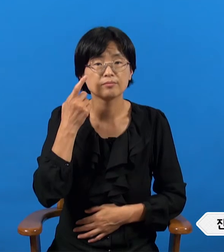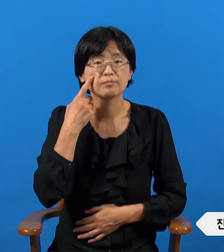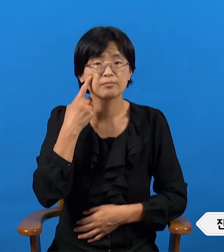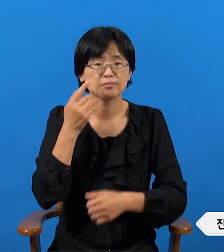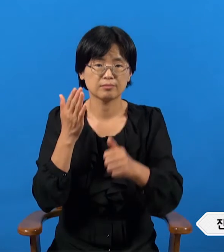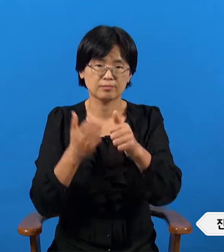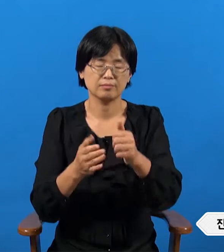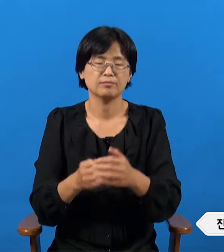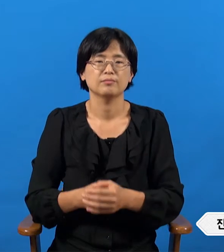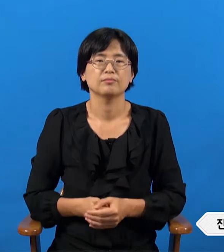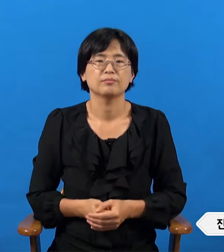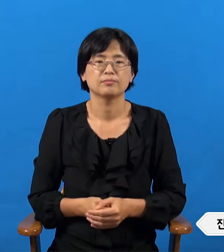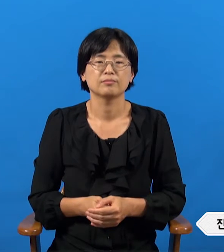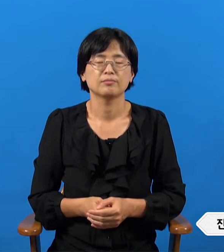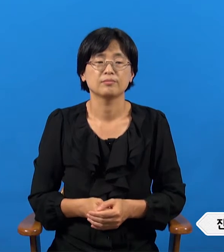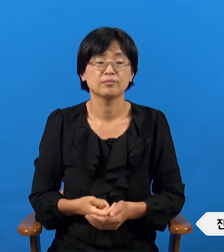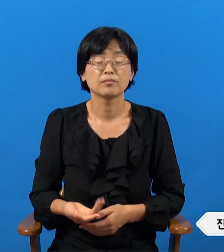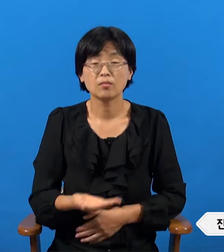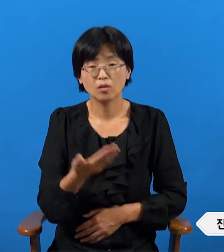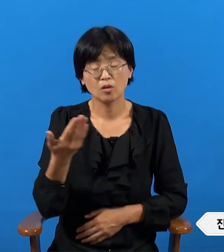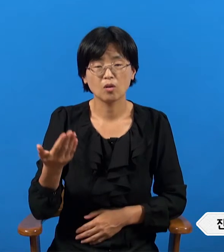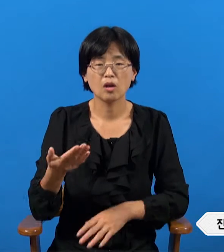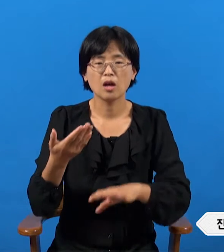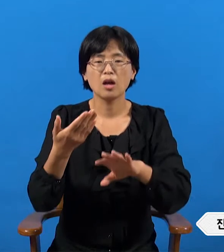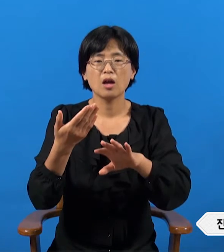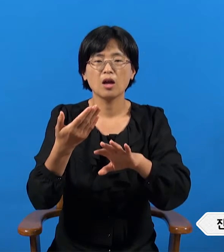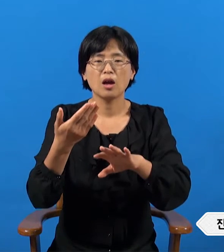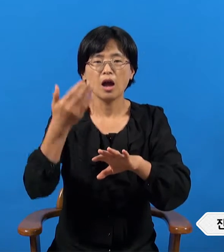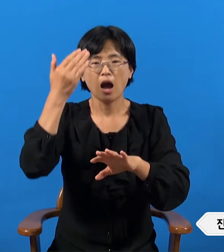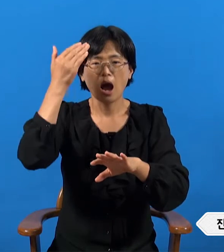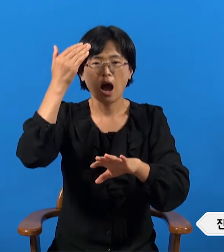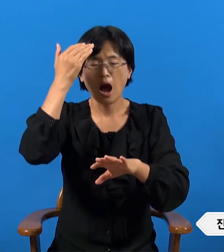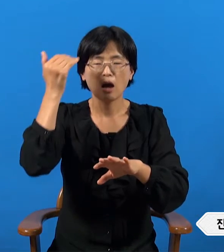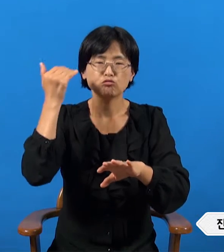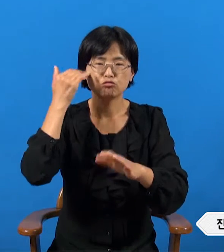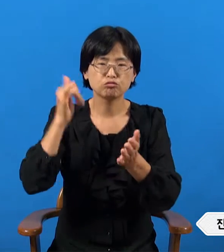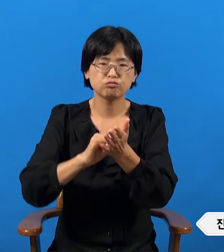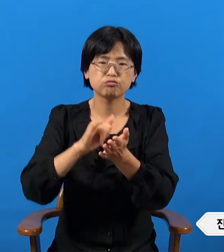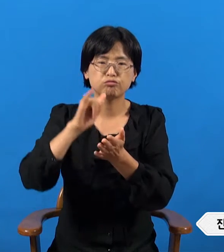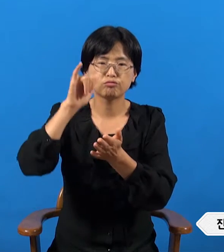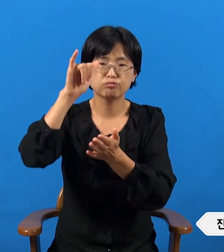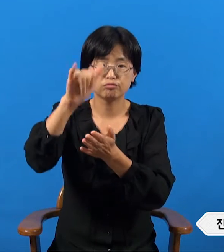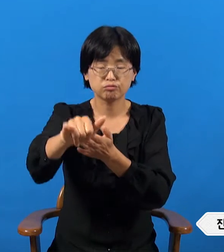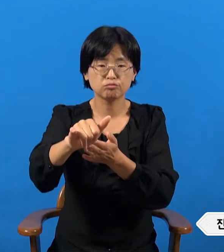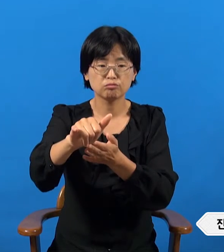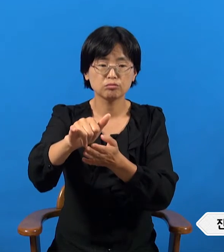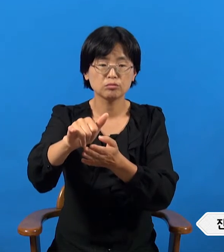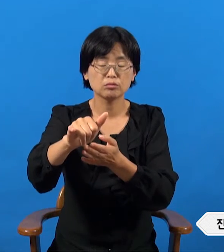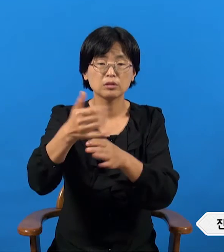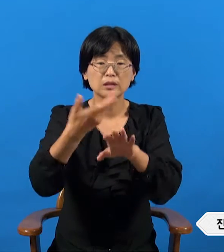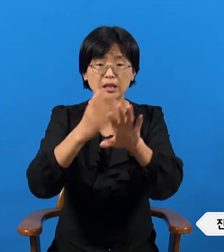보게 됩니다. 이민 생활 가운데 한 남편에게